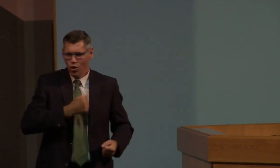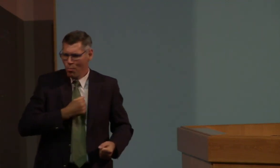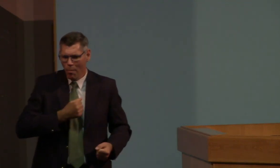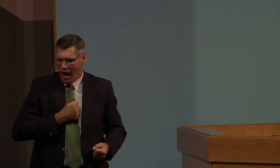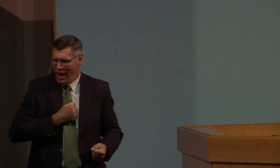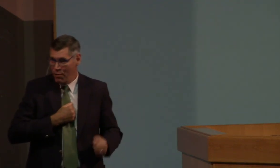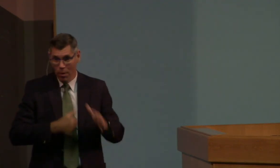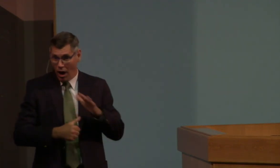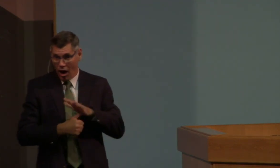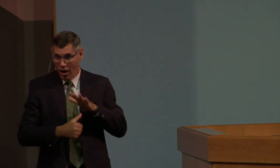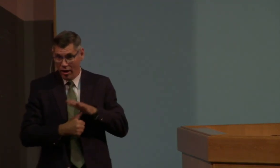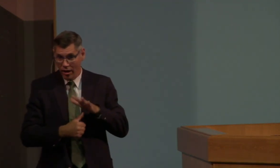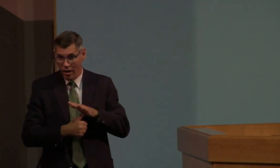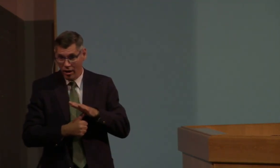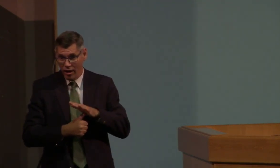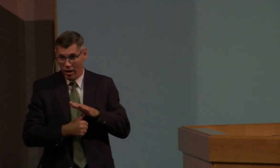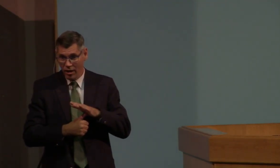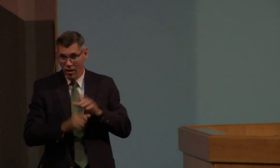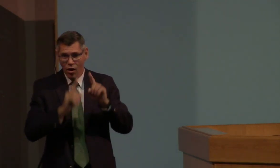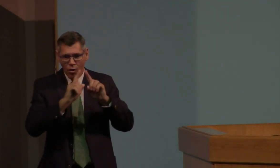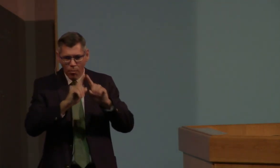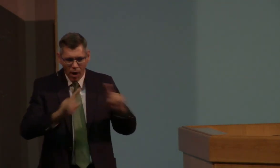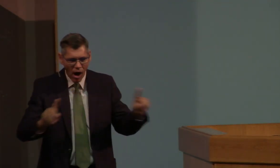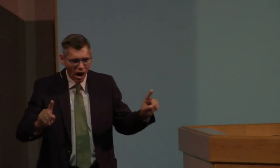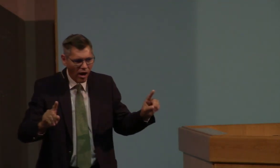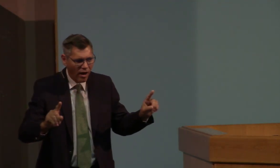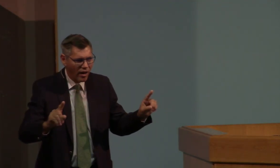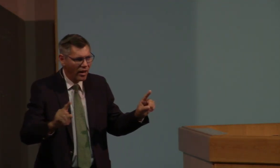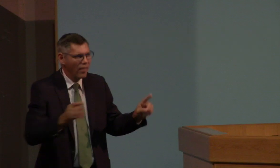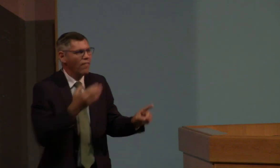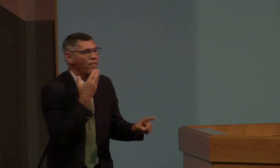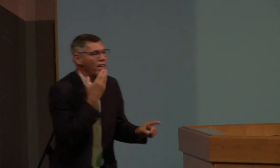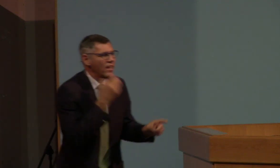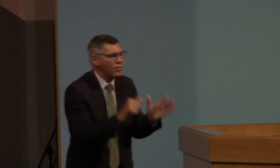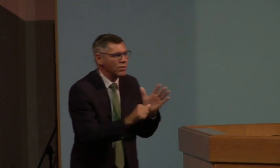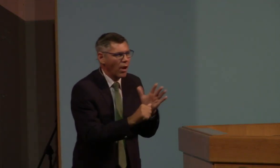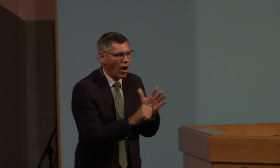my belangrik nie. Maar wie is belangrik?